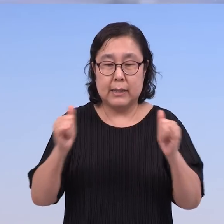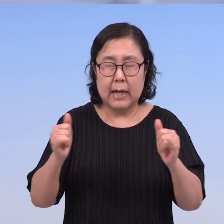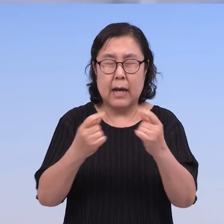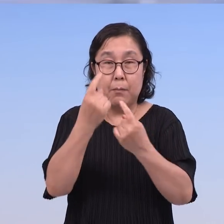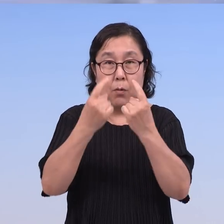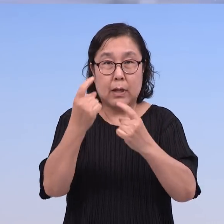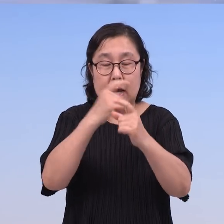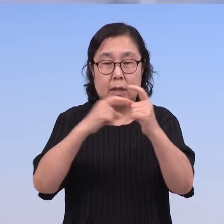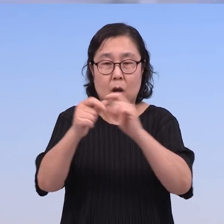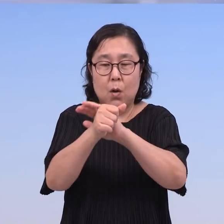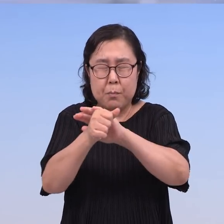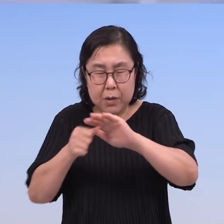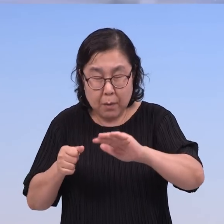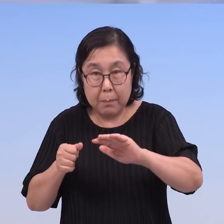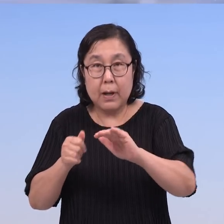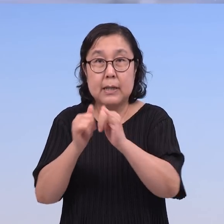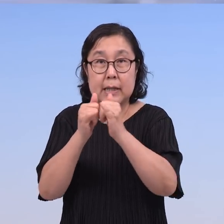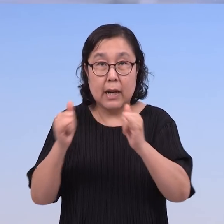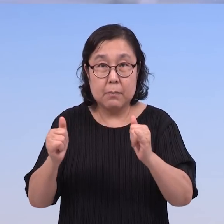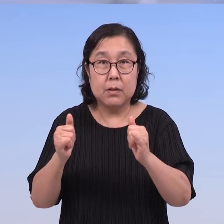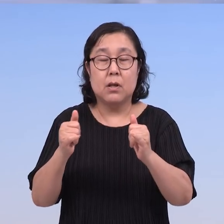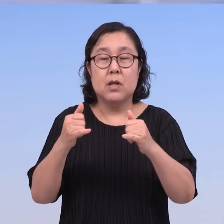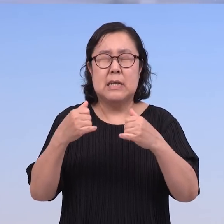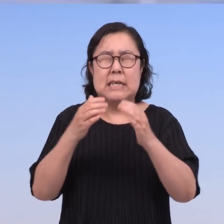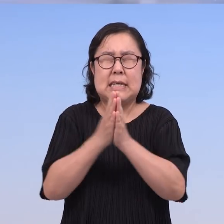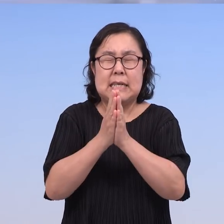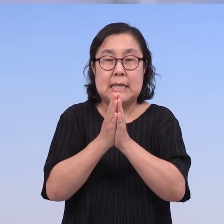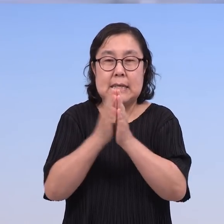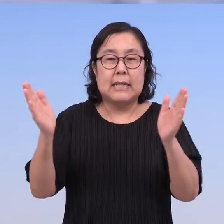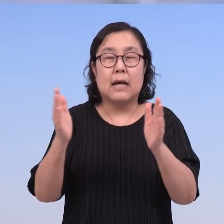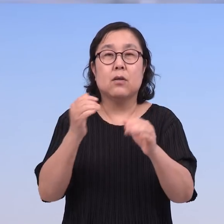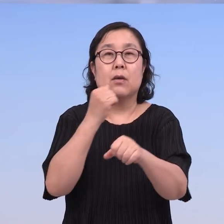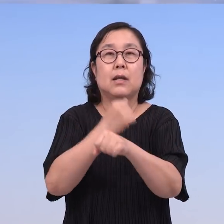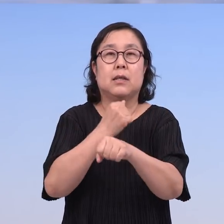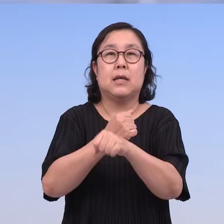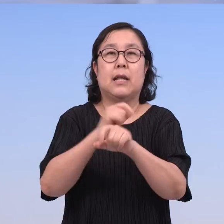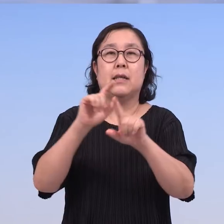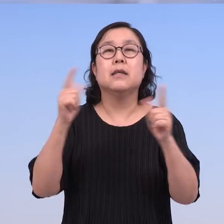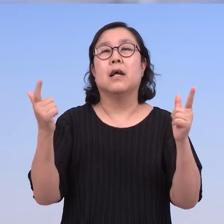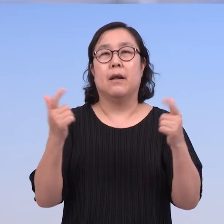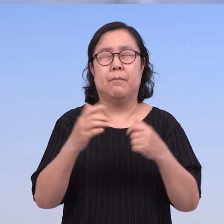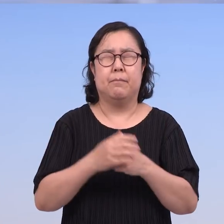포기한 자보다 더 비열한 자는 시작도 하지 않는 자이다.